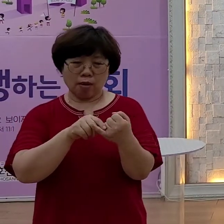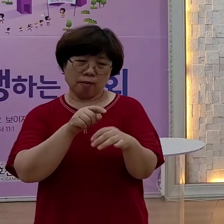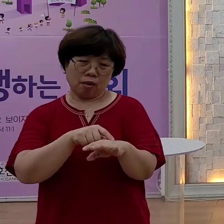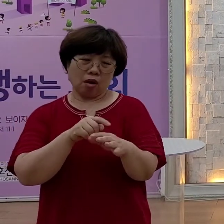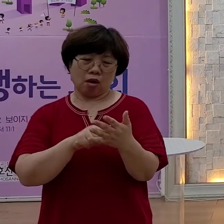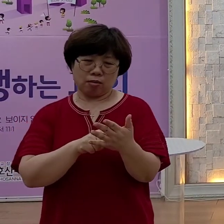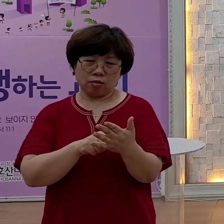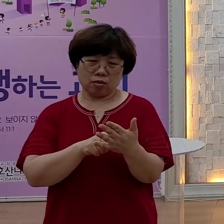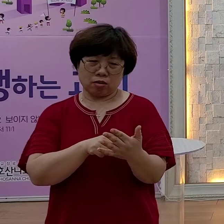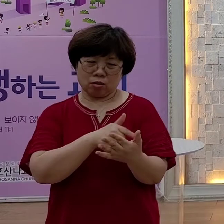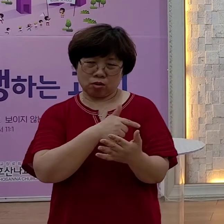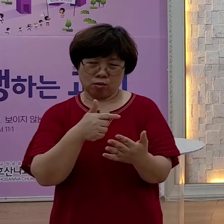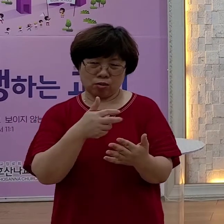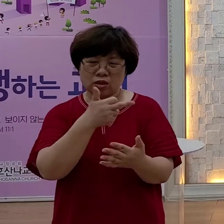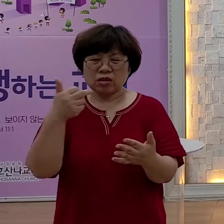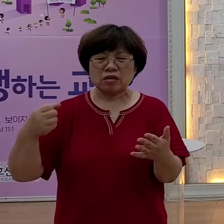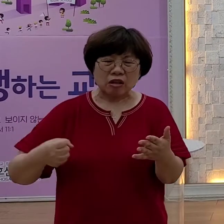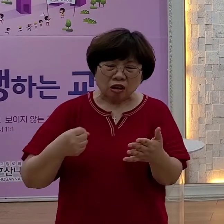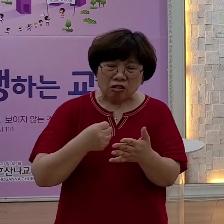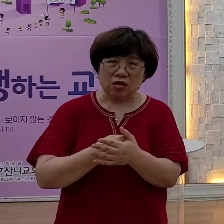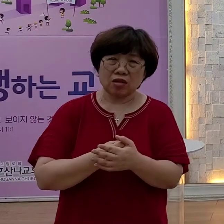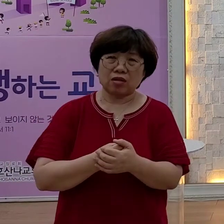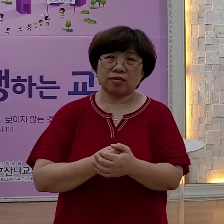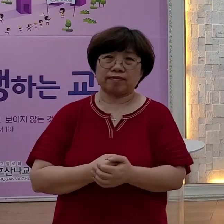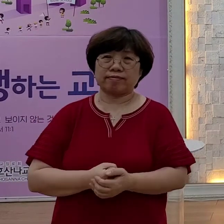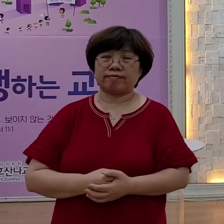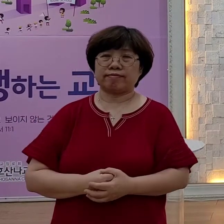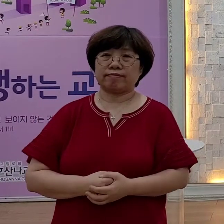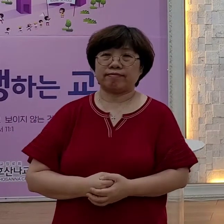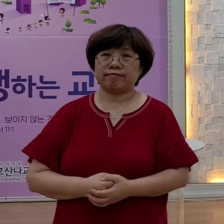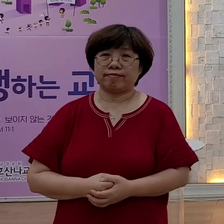좌지우지했던 그 아들들과 그게 어디서 나왔어요? 아버지에게.